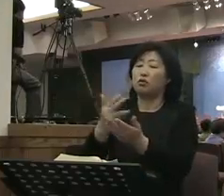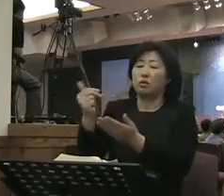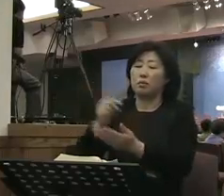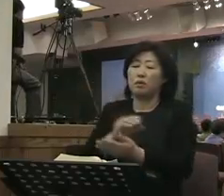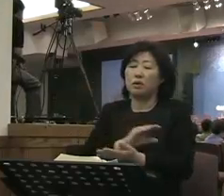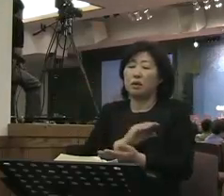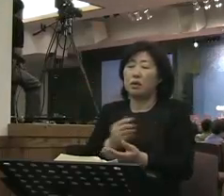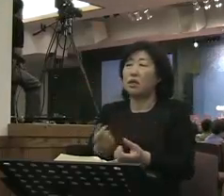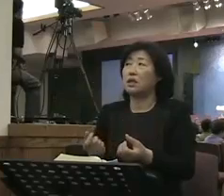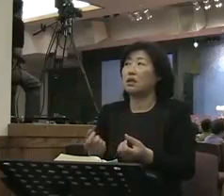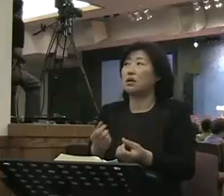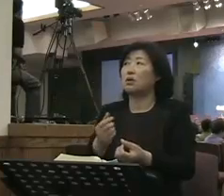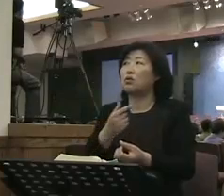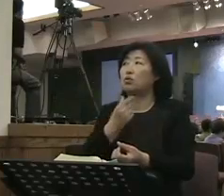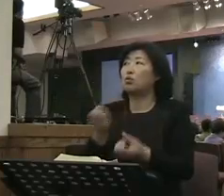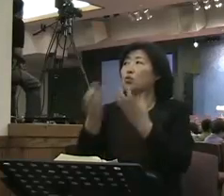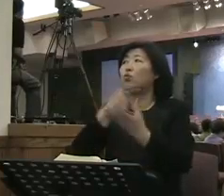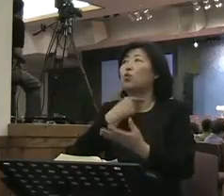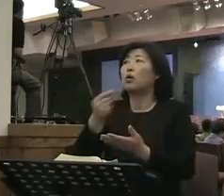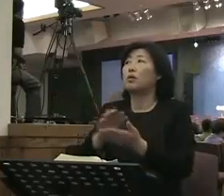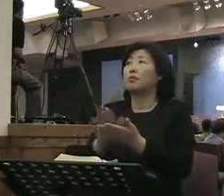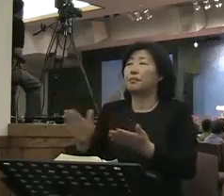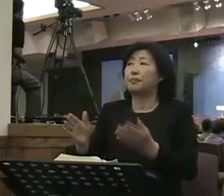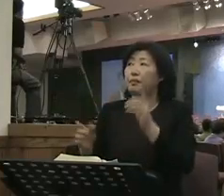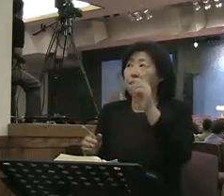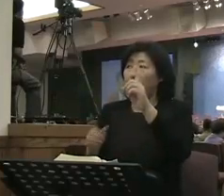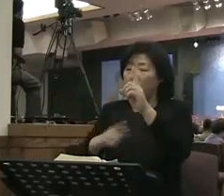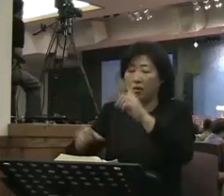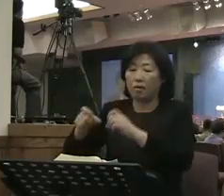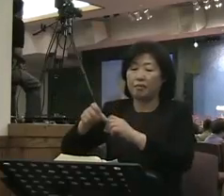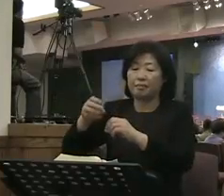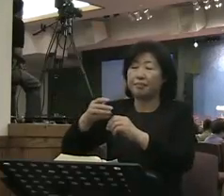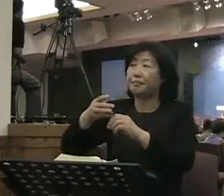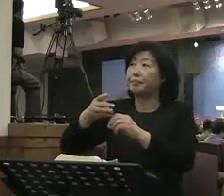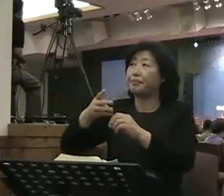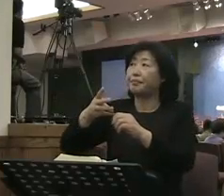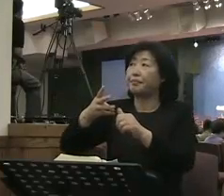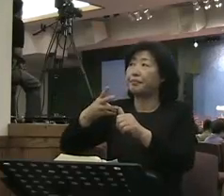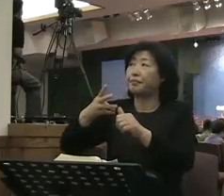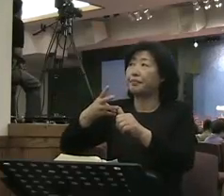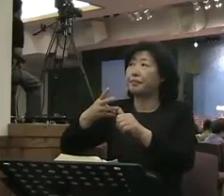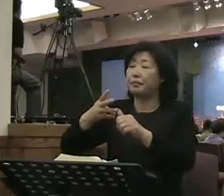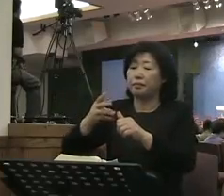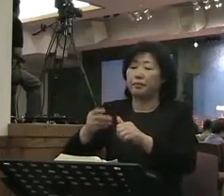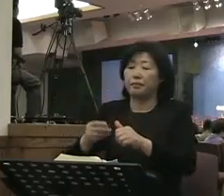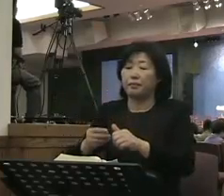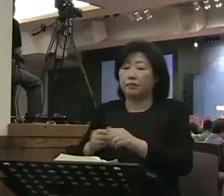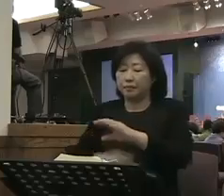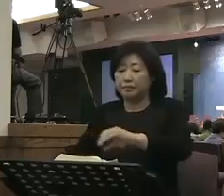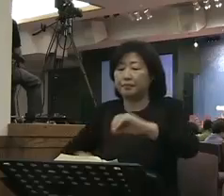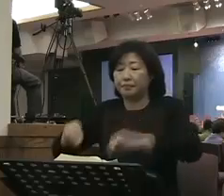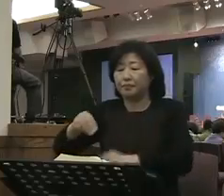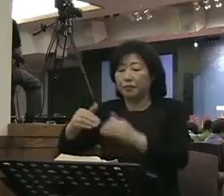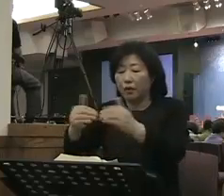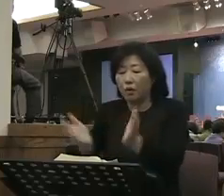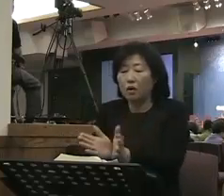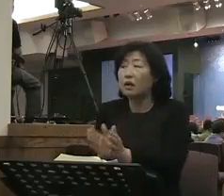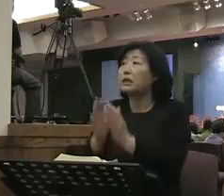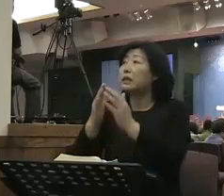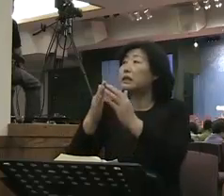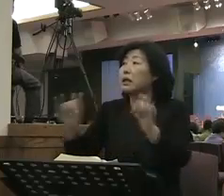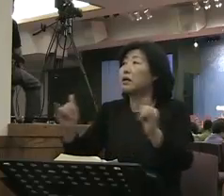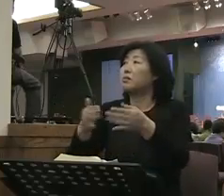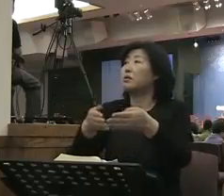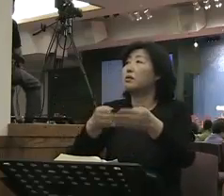기원하며 축원합니다. 한 가지 더 말씀드립니다. 우리가 역전하는 공동체가 되기 위해서는 세 번째로 사람을